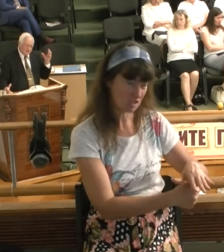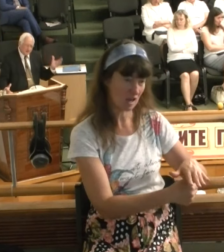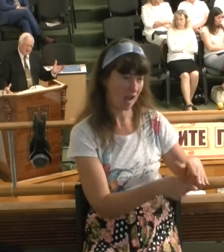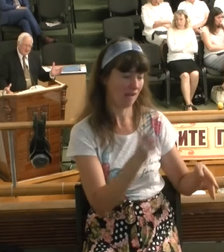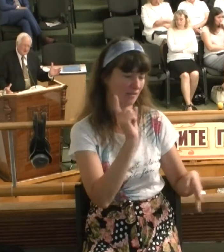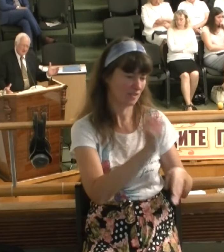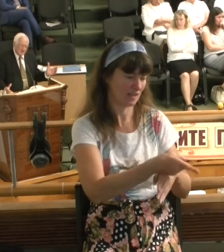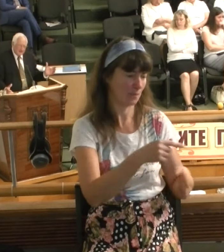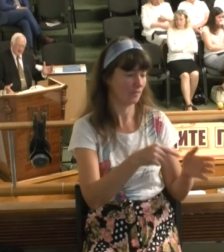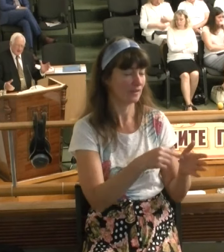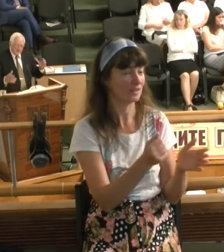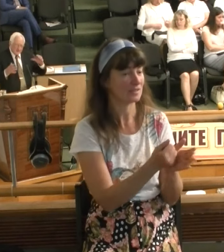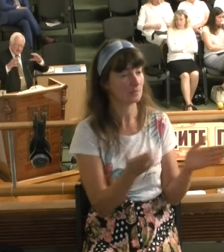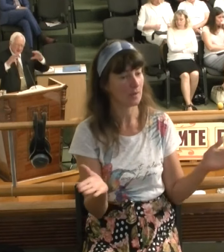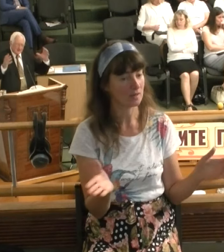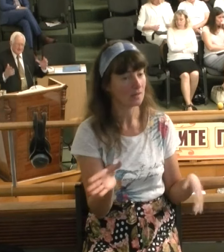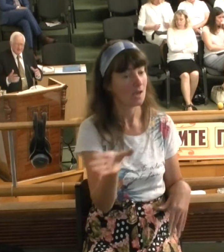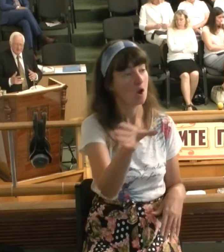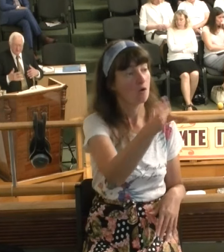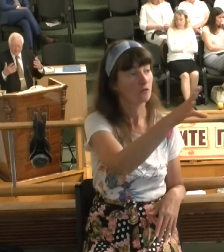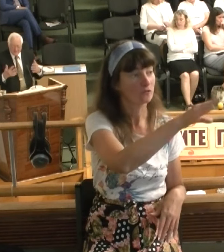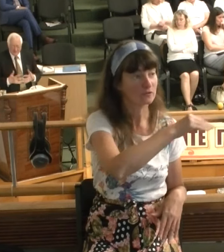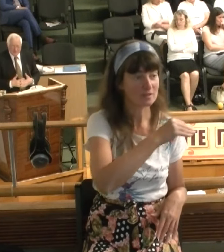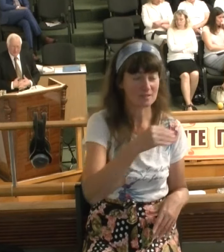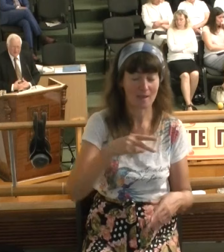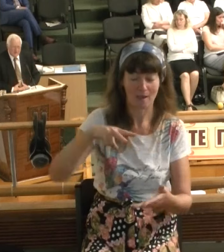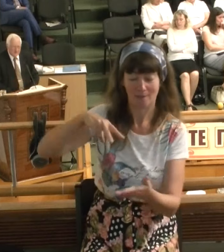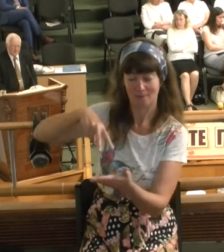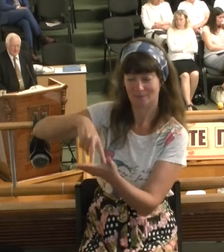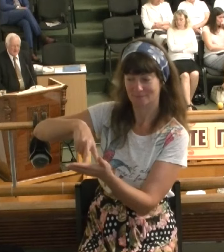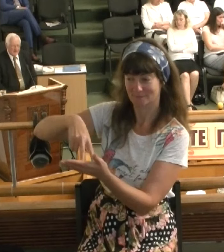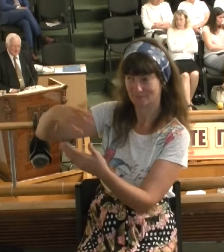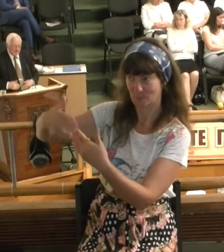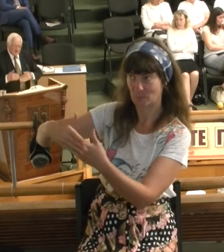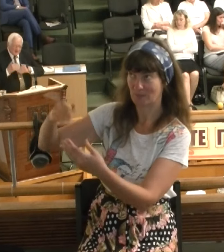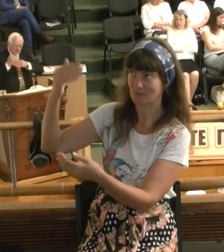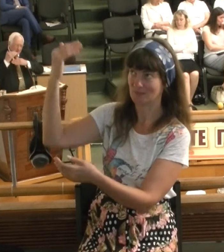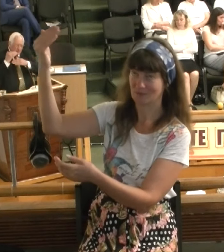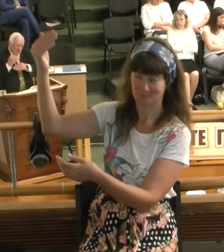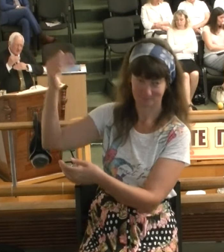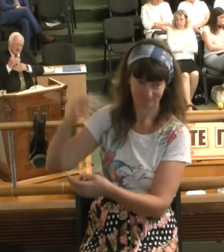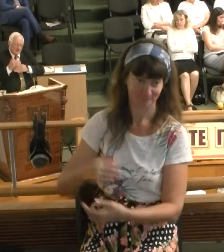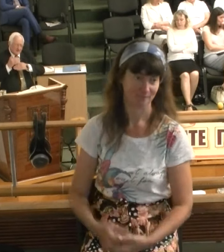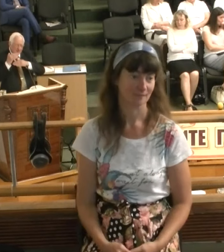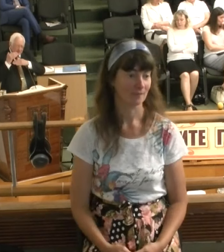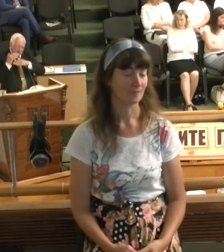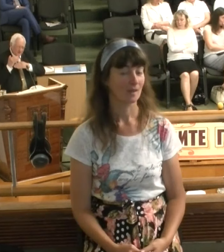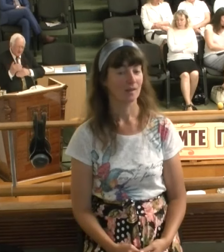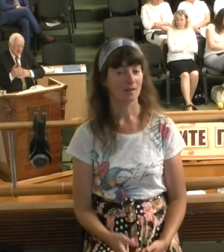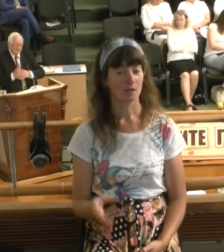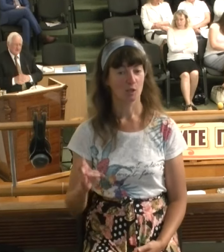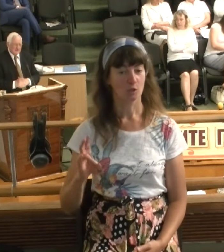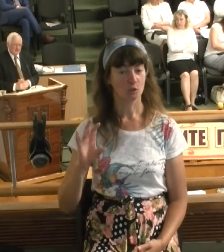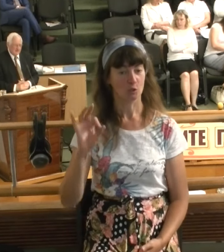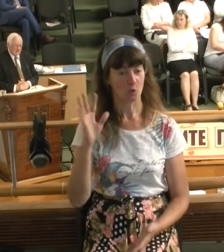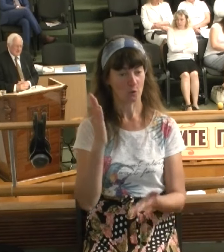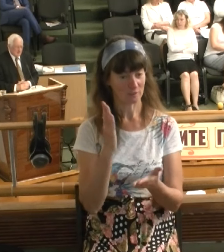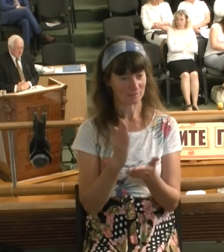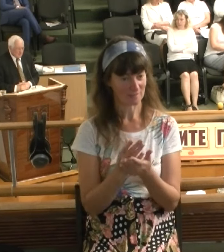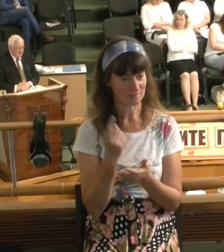требовал распять, все представлены пред Ним. Но есть одно очень